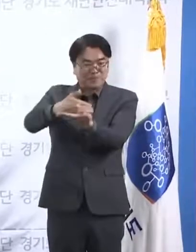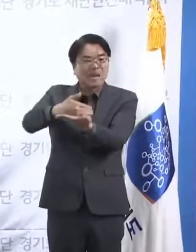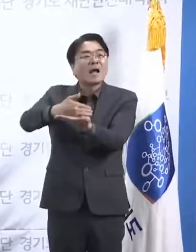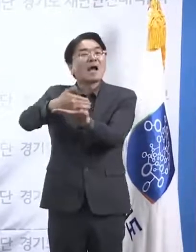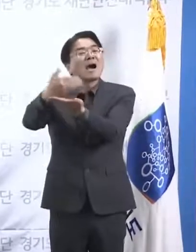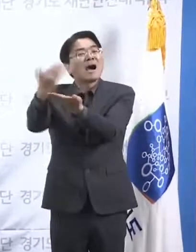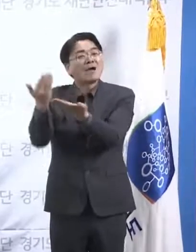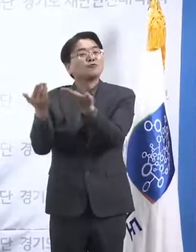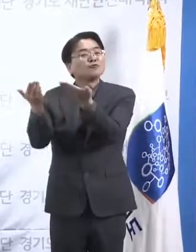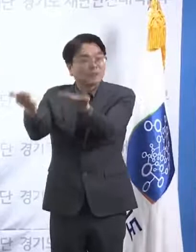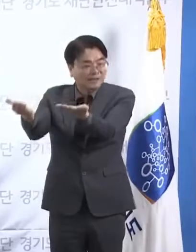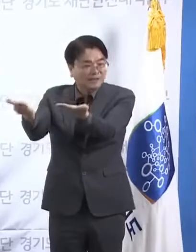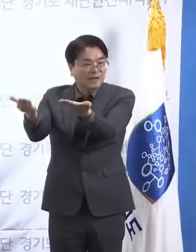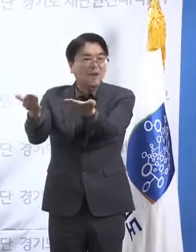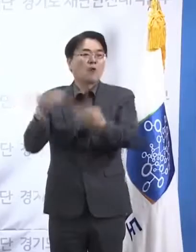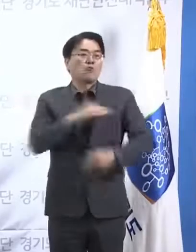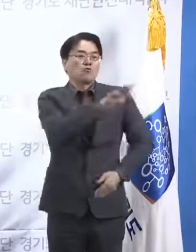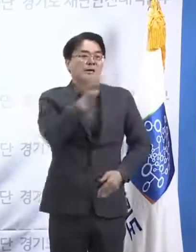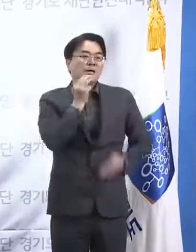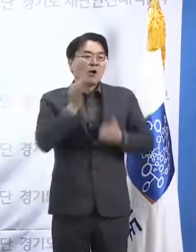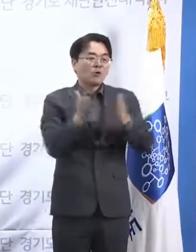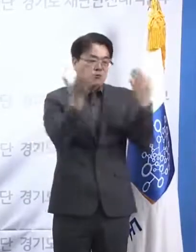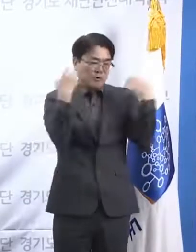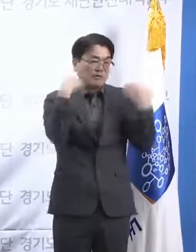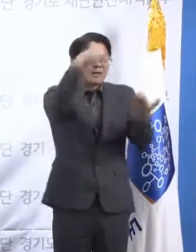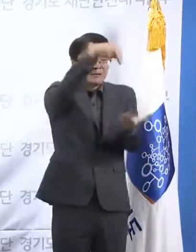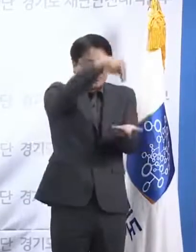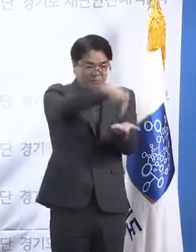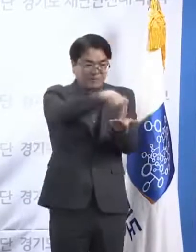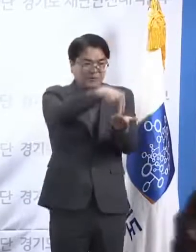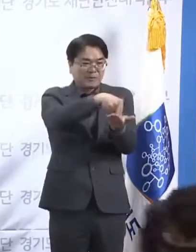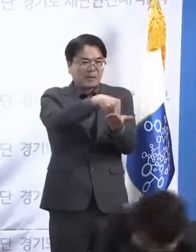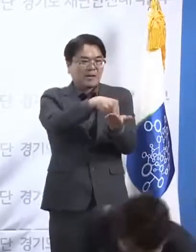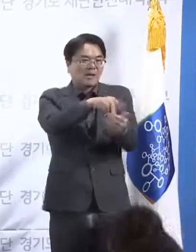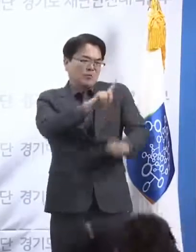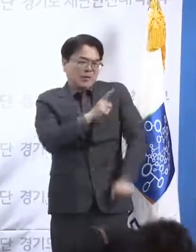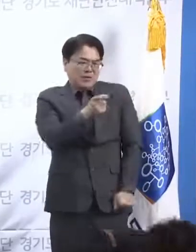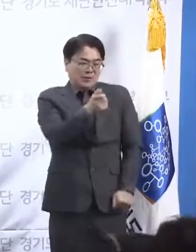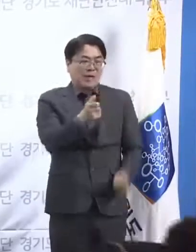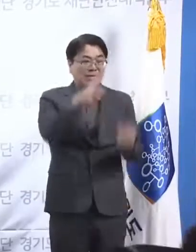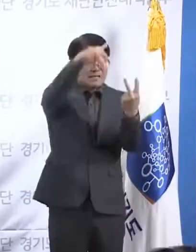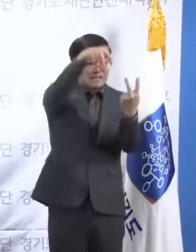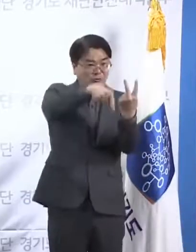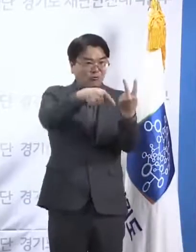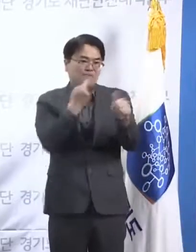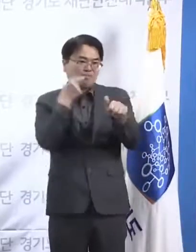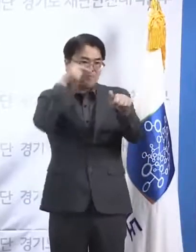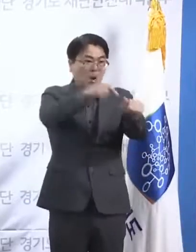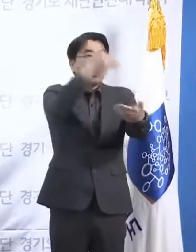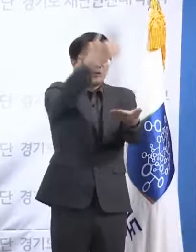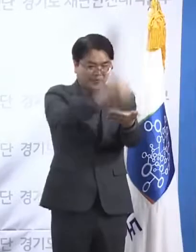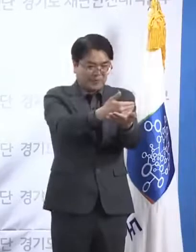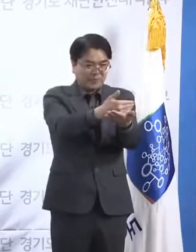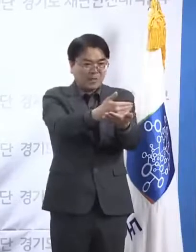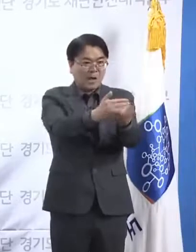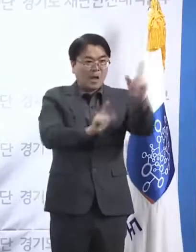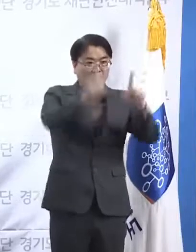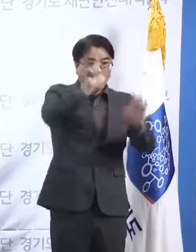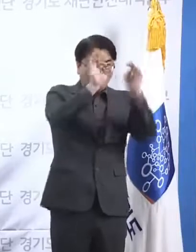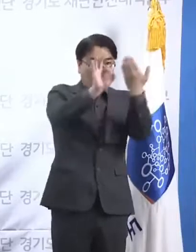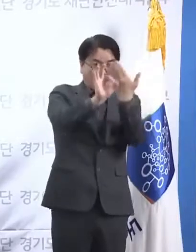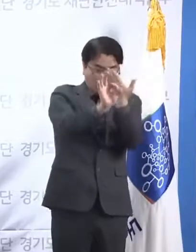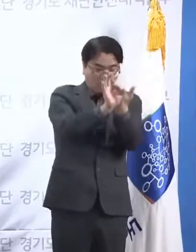완화하겠다는 취지이고, 우리 경기도는 필요한 최소한의 2주간 금지 명령을 하되 상황이